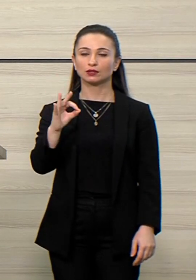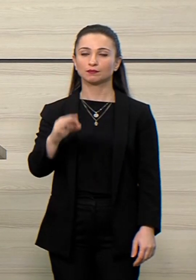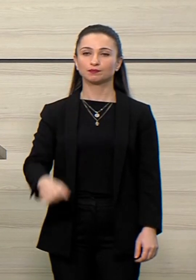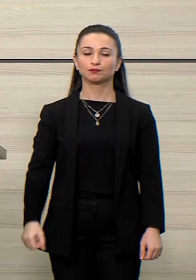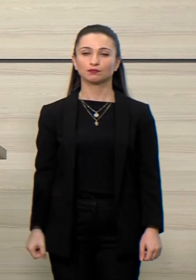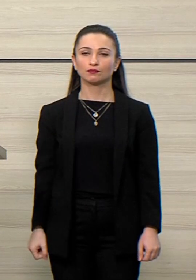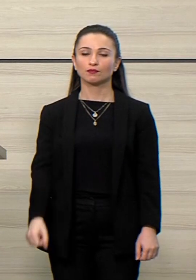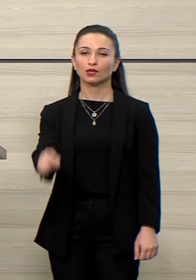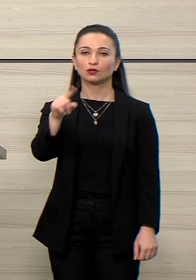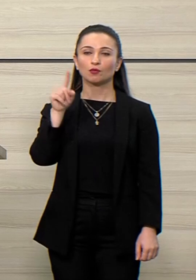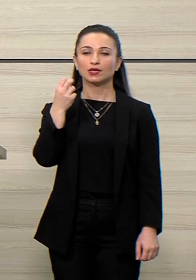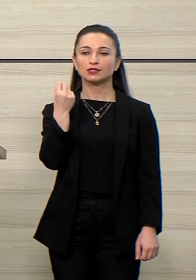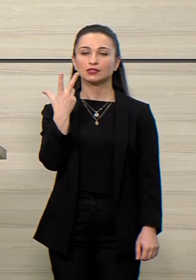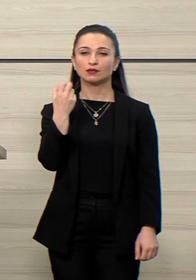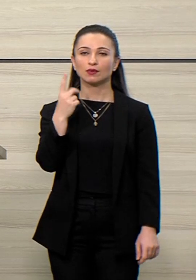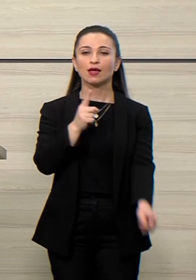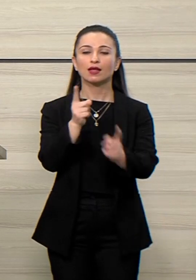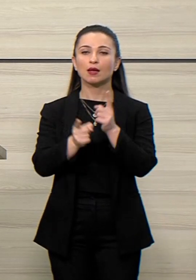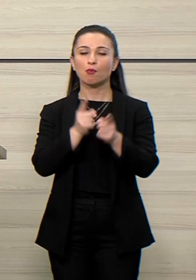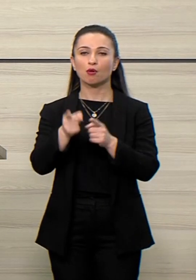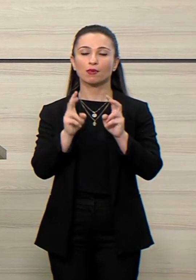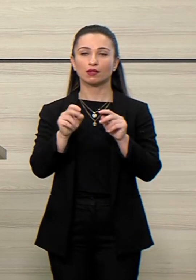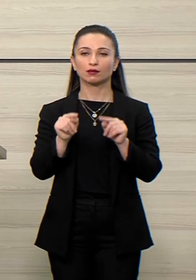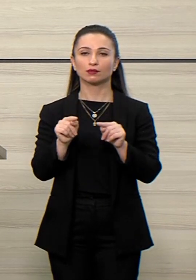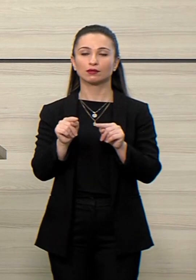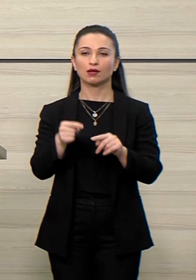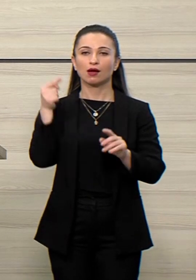0.04%. ნომერი 13 რეფორმერი,